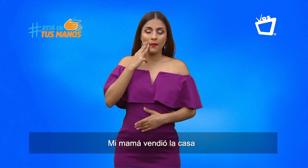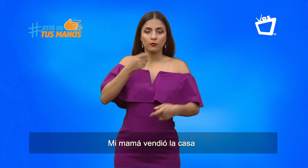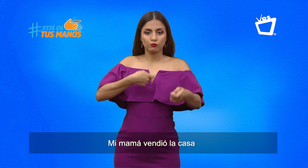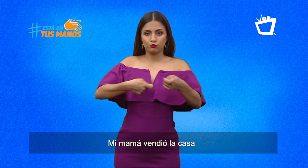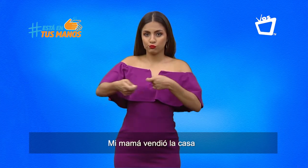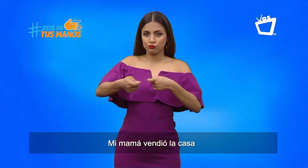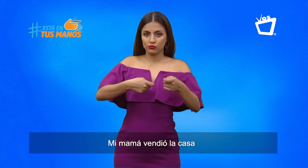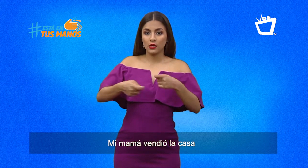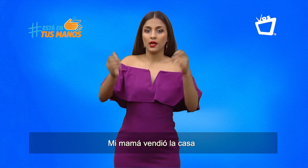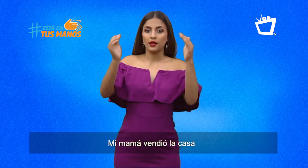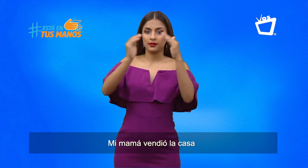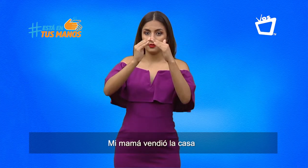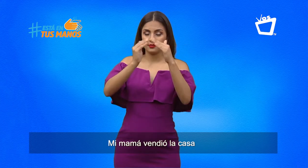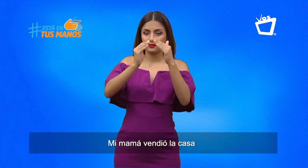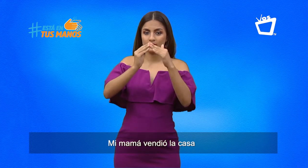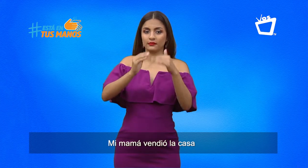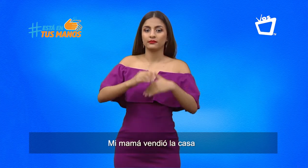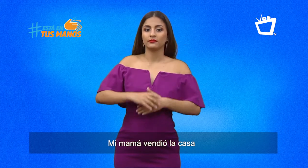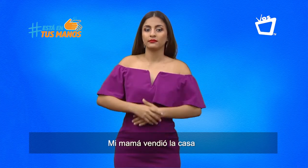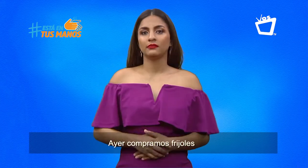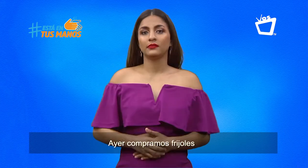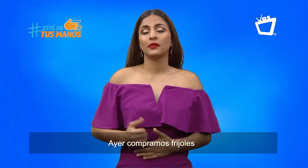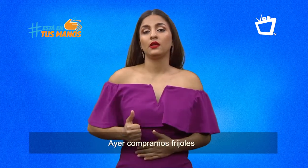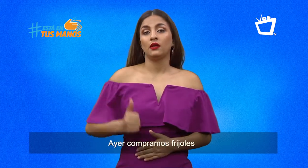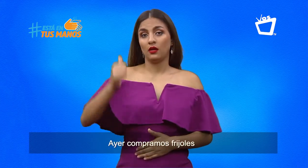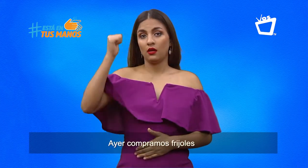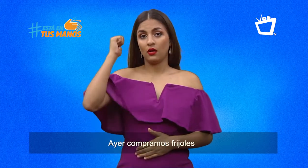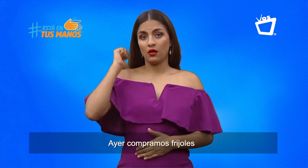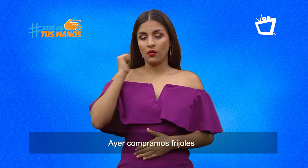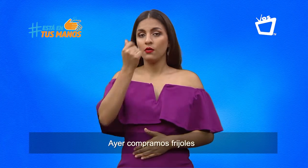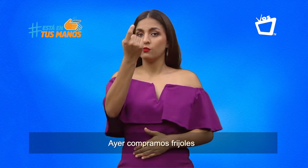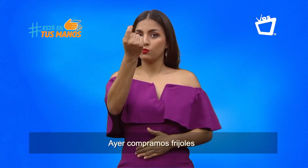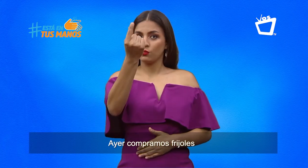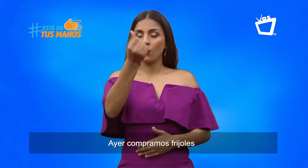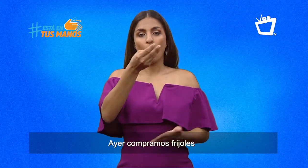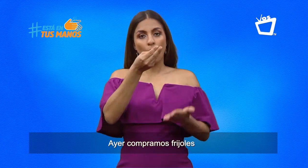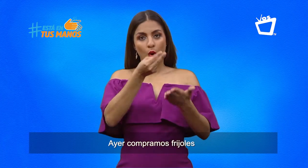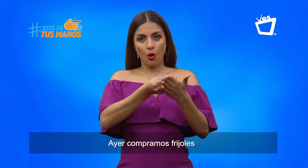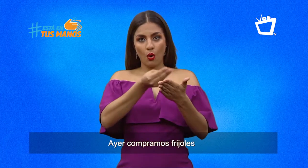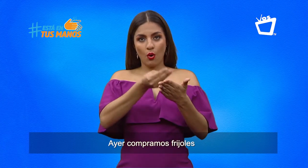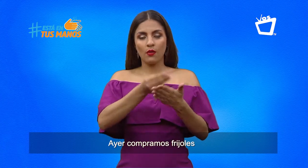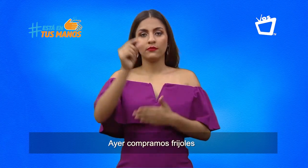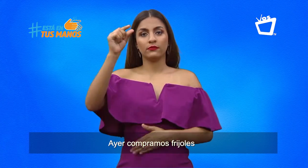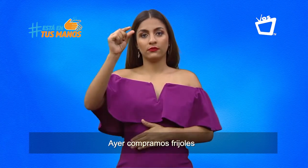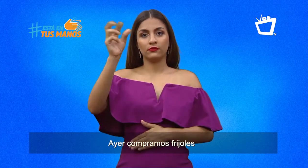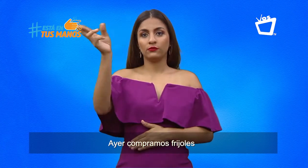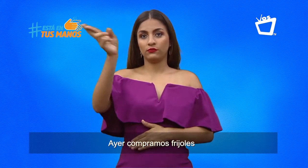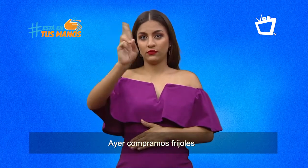mi mamá vendió la casa ayer compraron frijoles